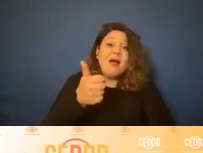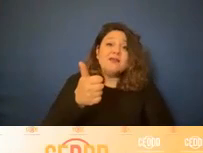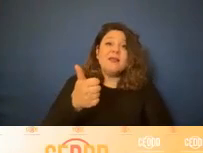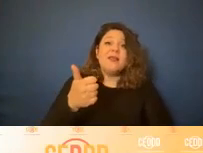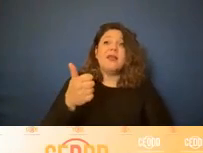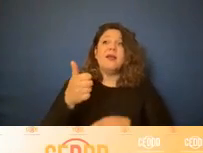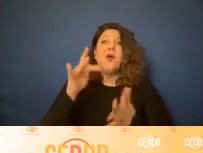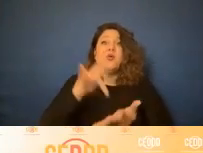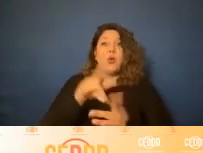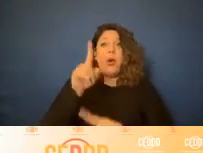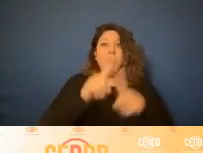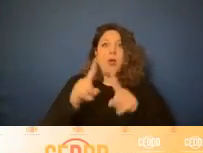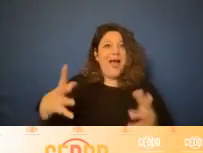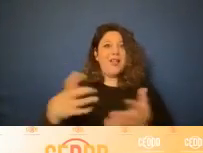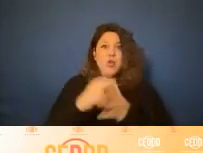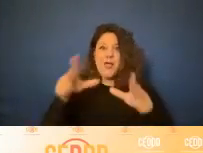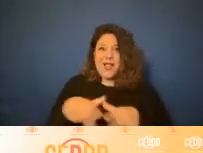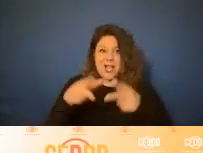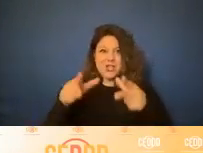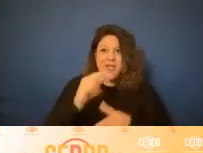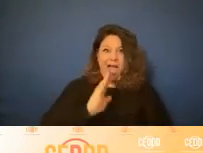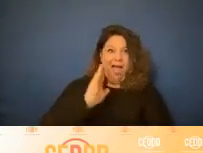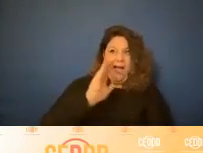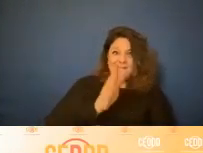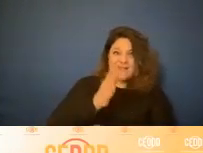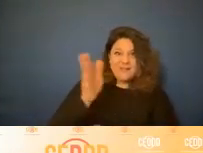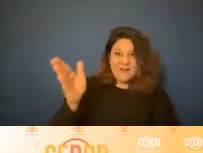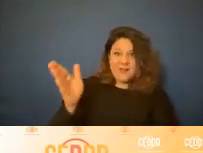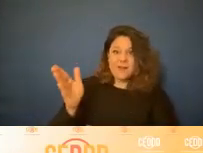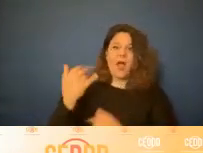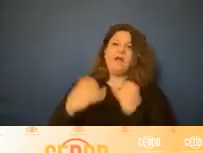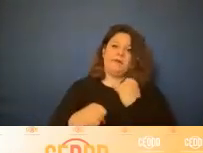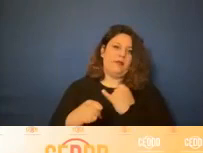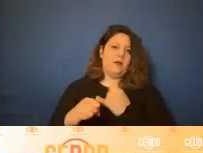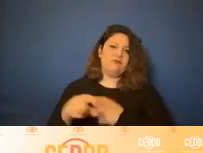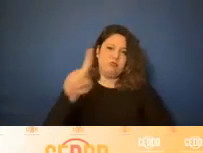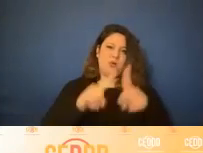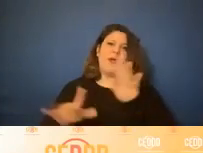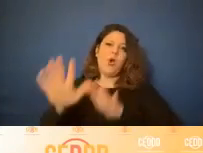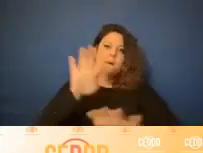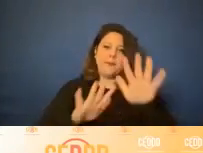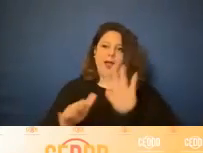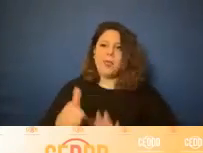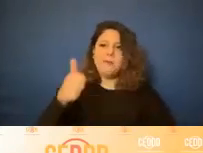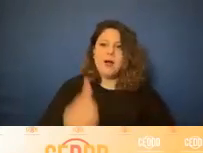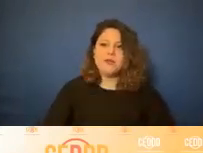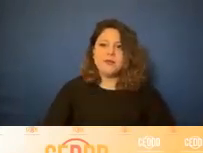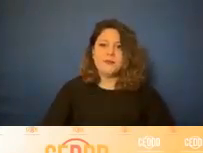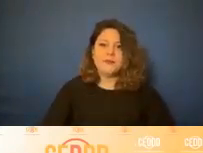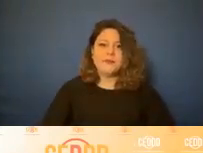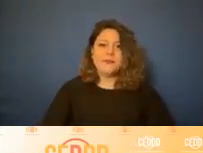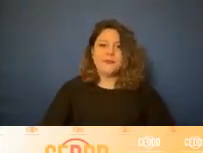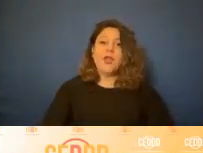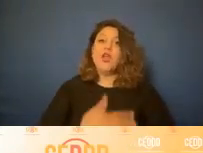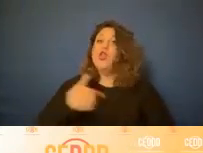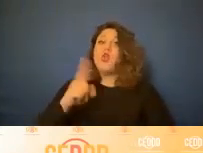un problema que afecta a toda la sociedad, se convierte en un problema bastante más complicado. Bueno, ¿qué quiero que no olvidemos?